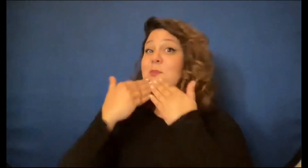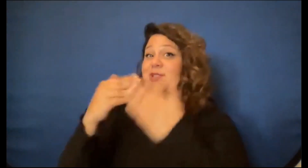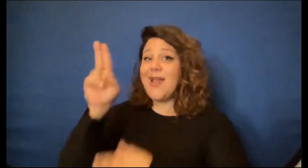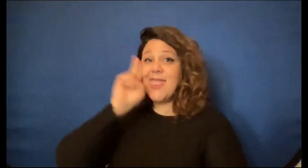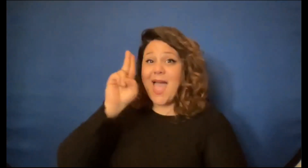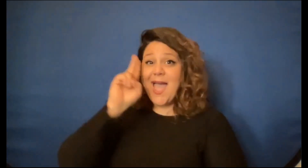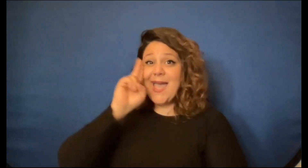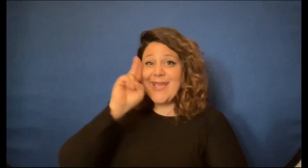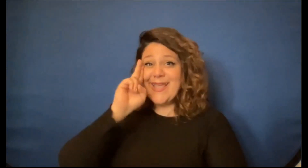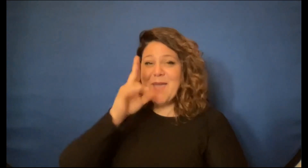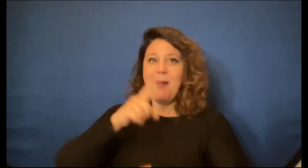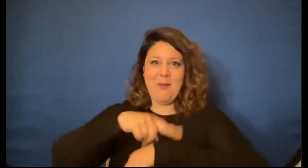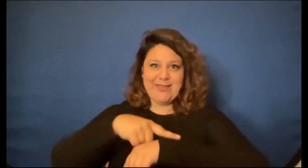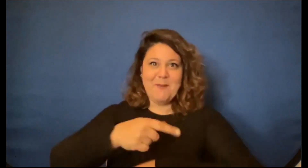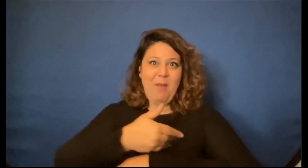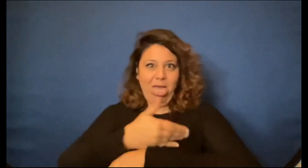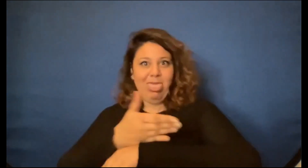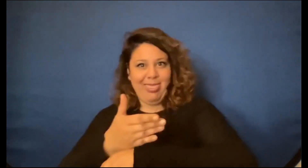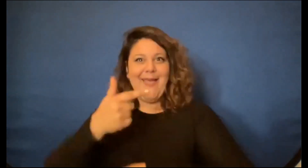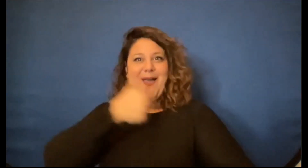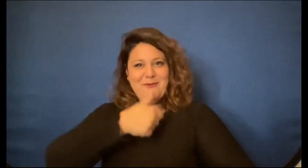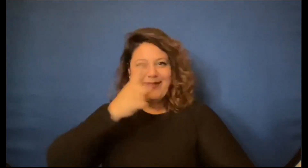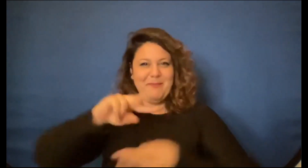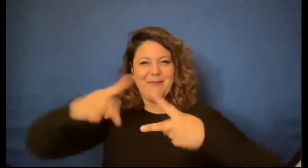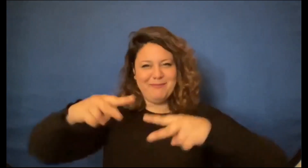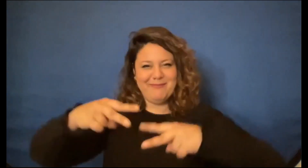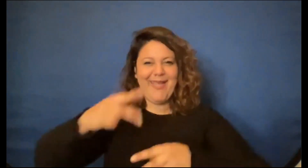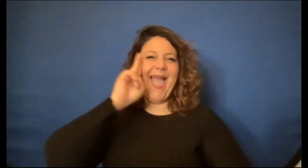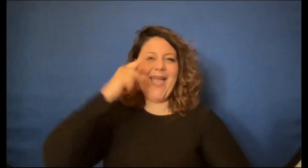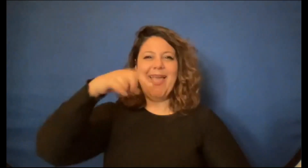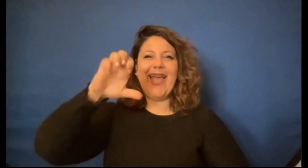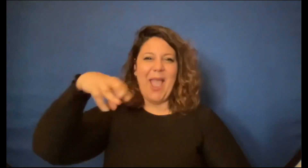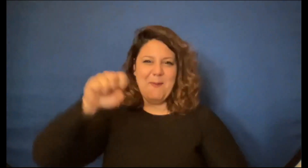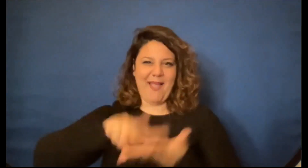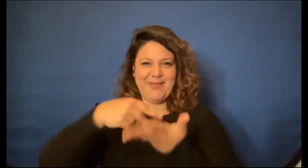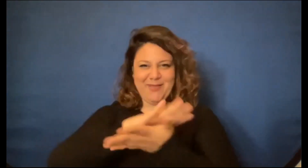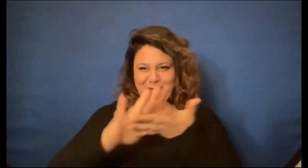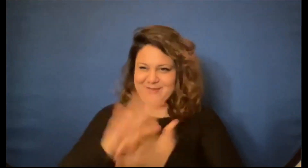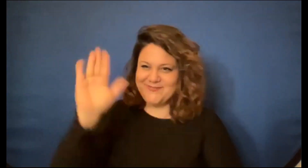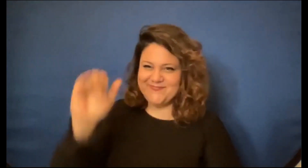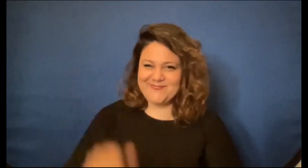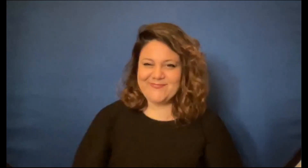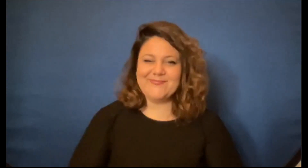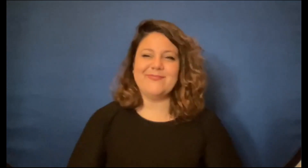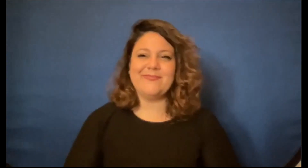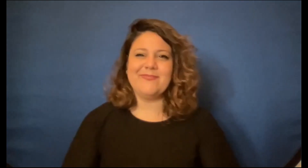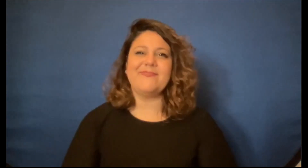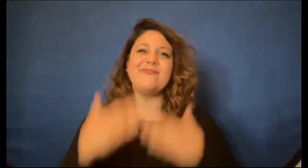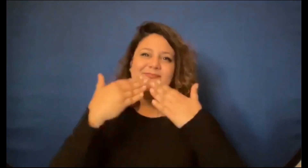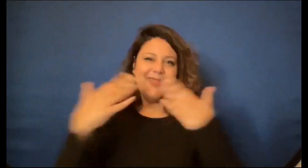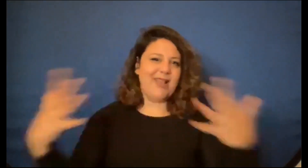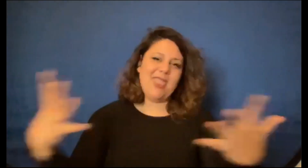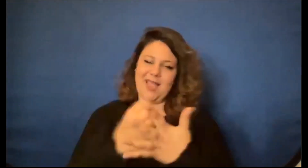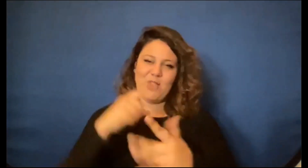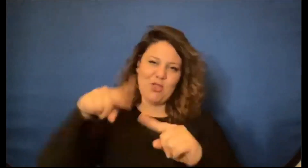haber aguantado ese tiempo de más. Gemma, nuestra intérprete de lengua de signos. Muchas